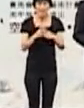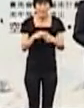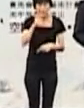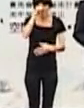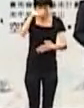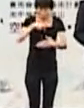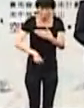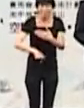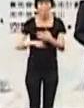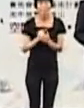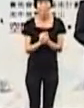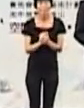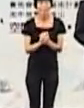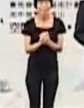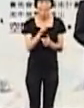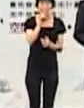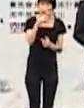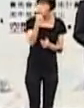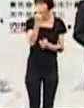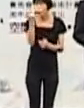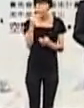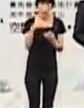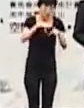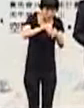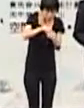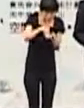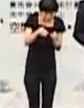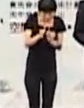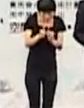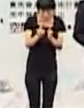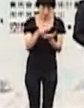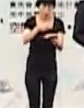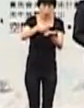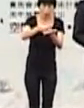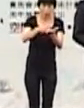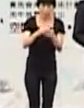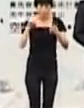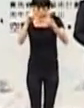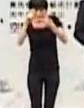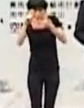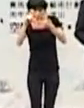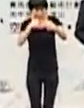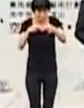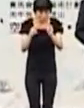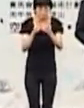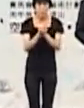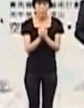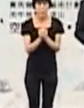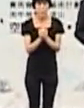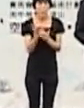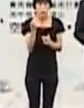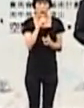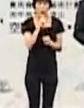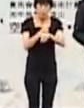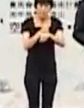刻，因為除了看到是很多不同的陶瓷、畫畫、攝影、剛才我們